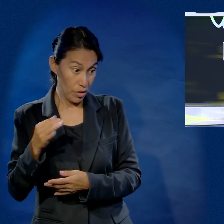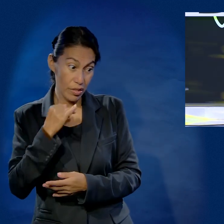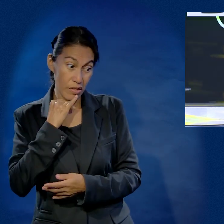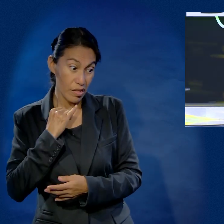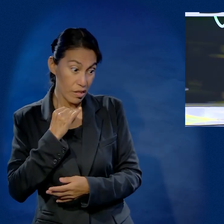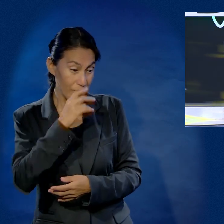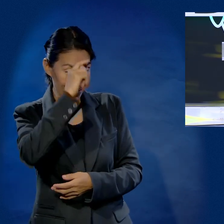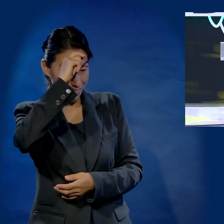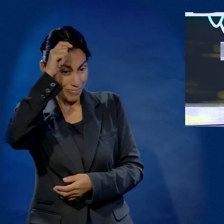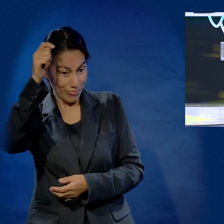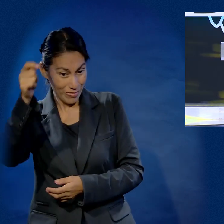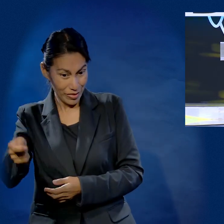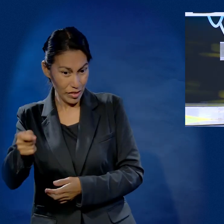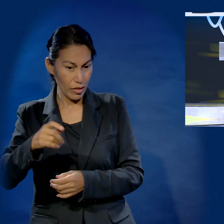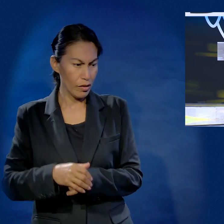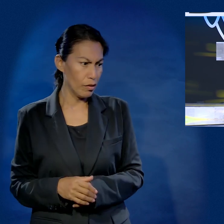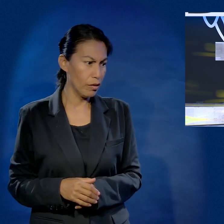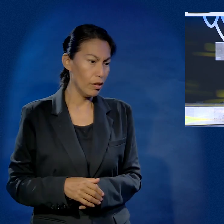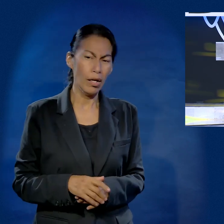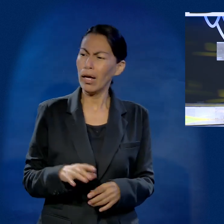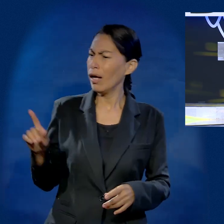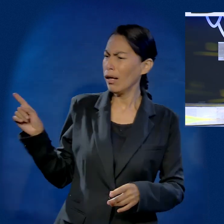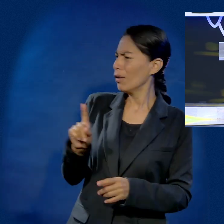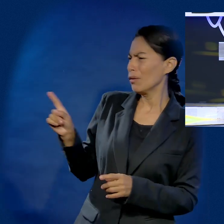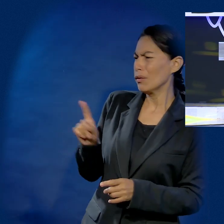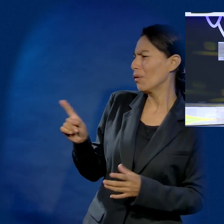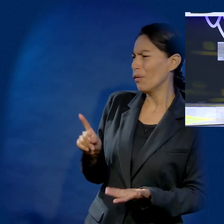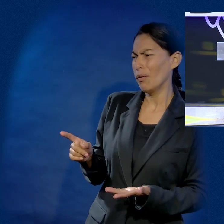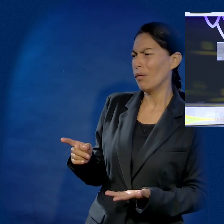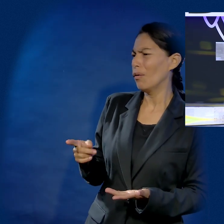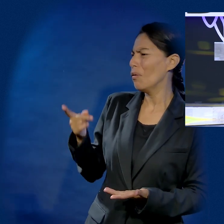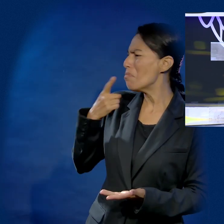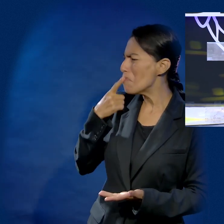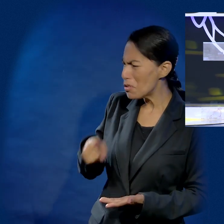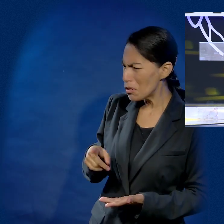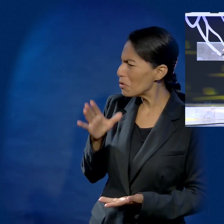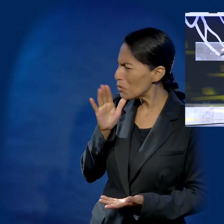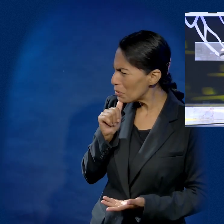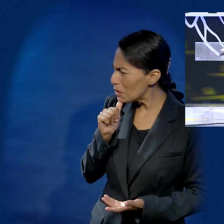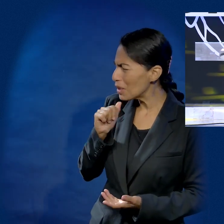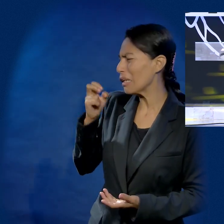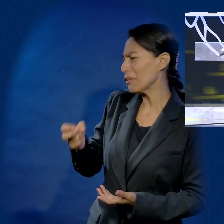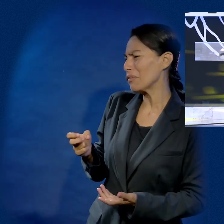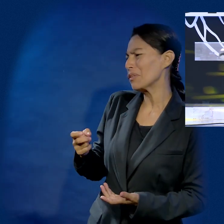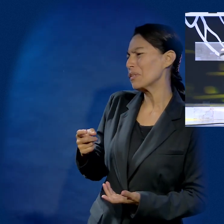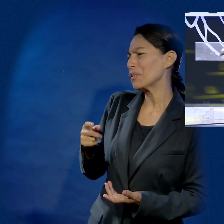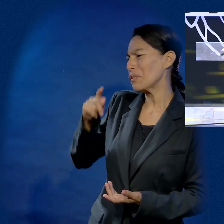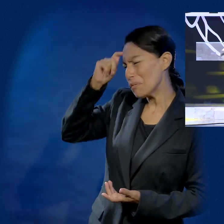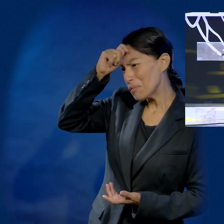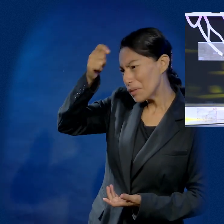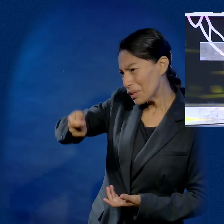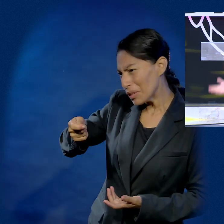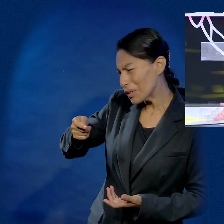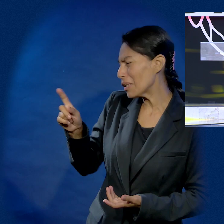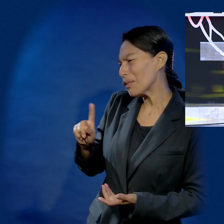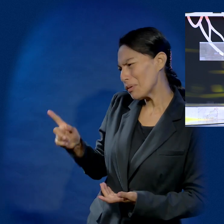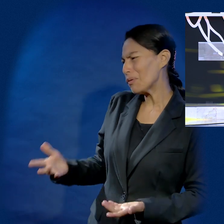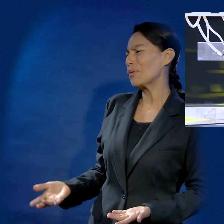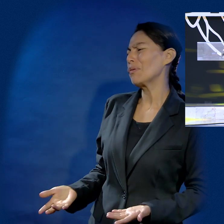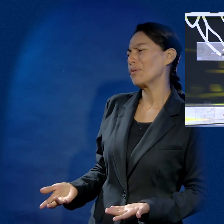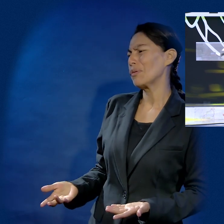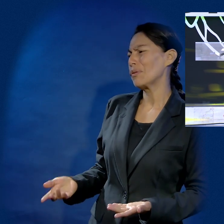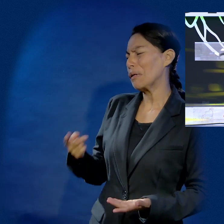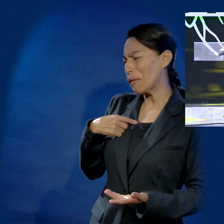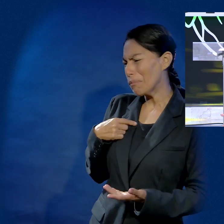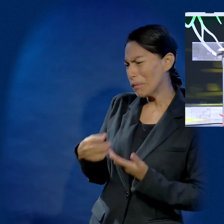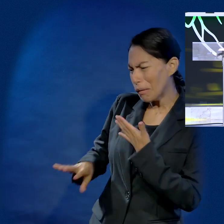Balac, pero qué cabezón eres, no hagas eso. Es más, si no lo vas a maldecir, pues de perdida no lo